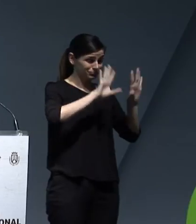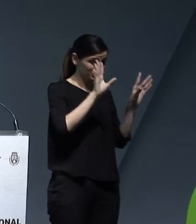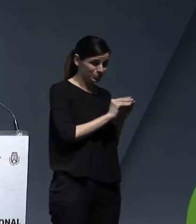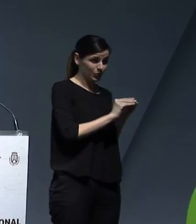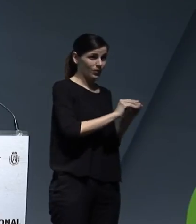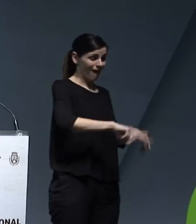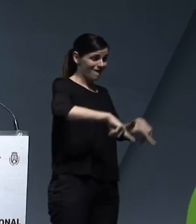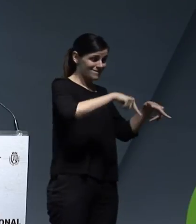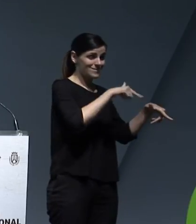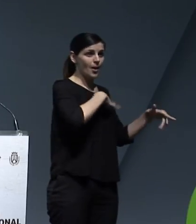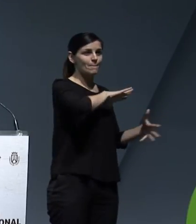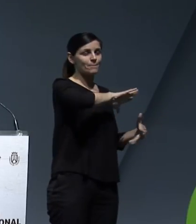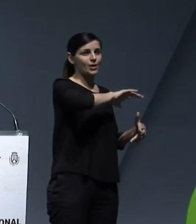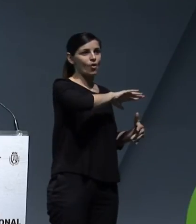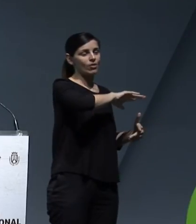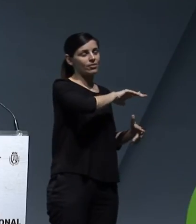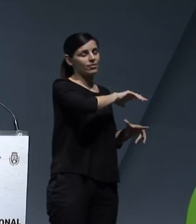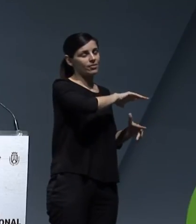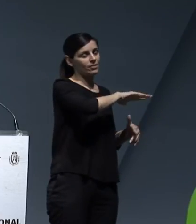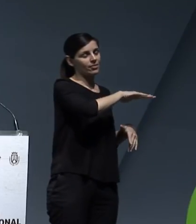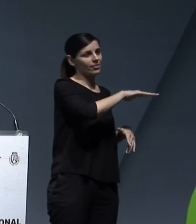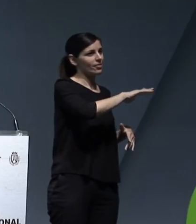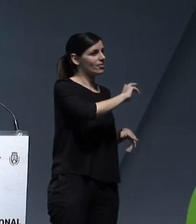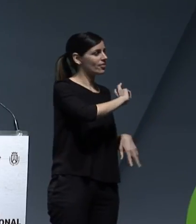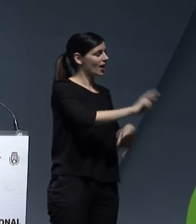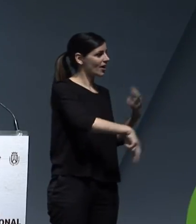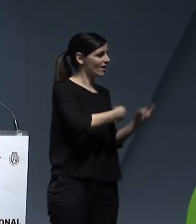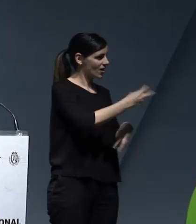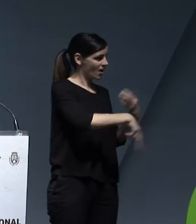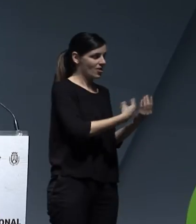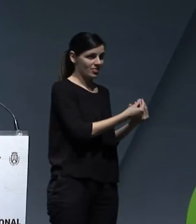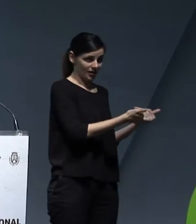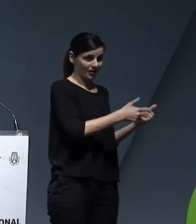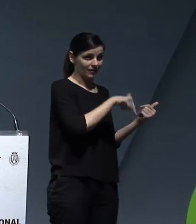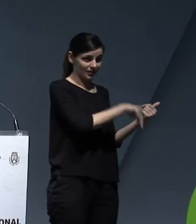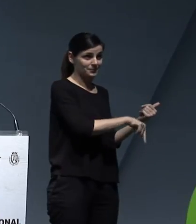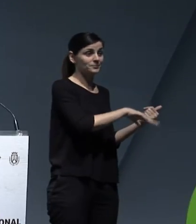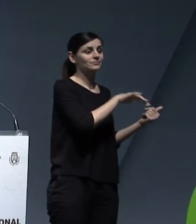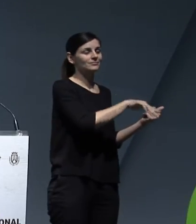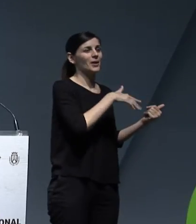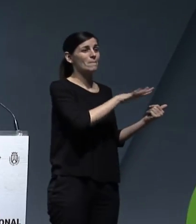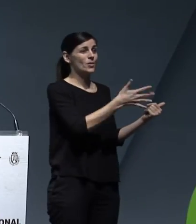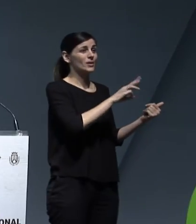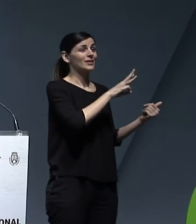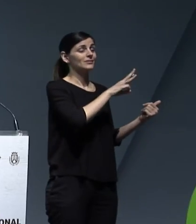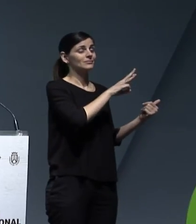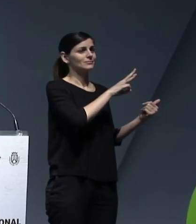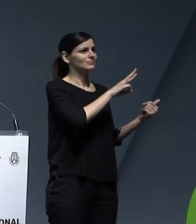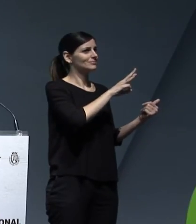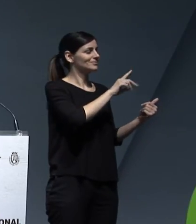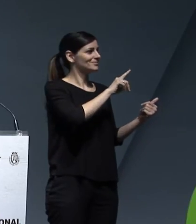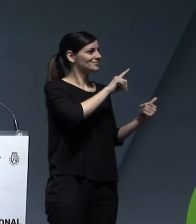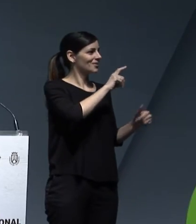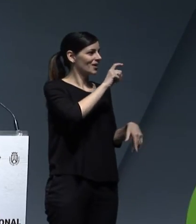municipales biodegradables generados en 1995, cara al 31 de julio del